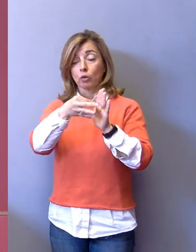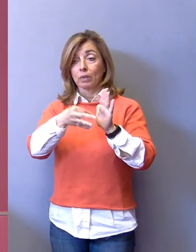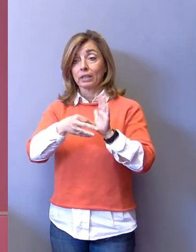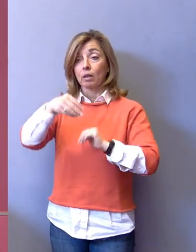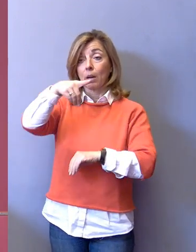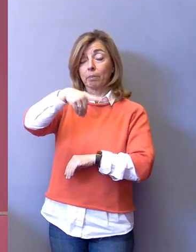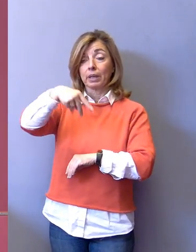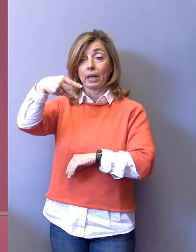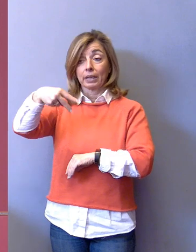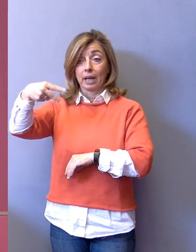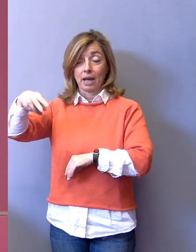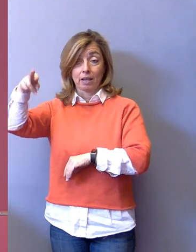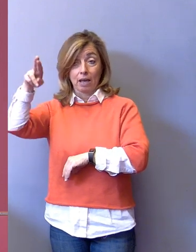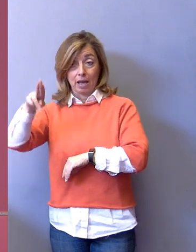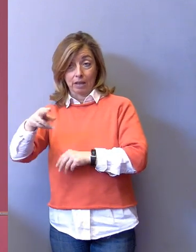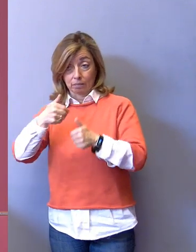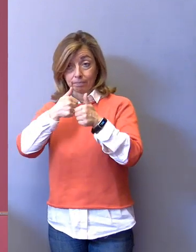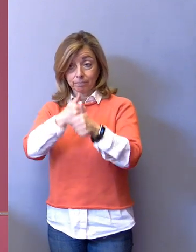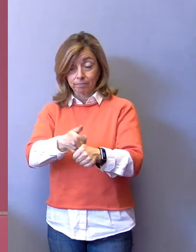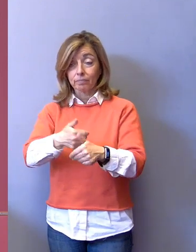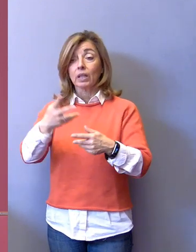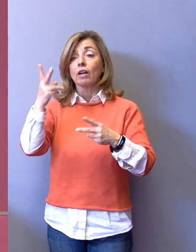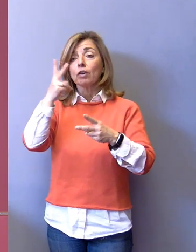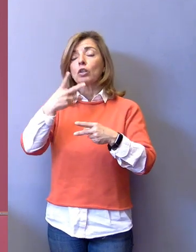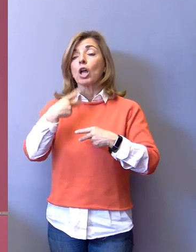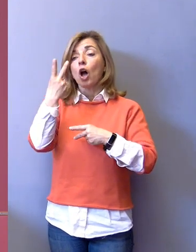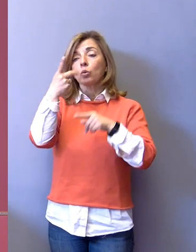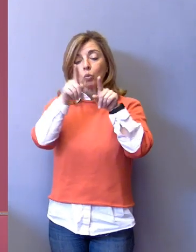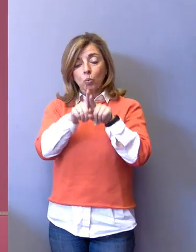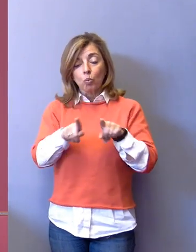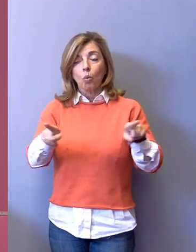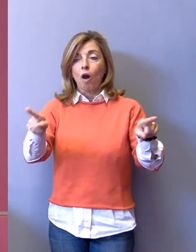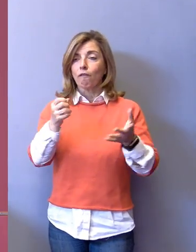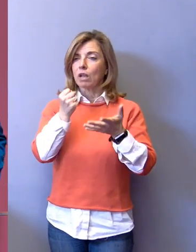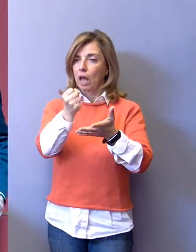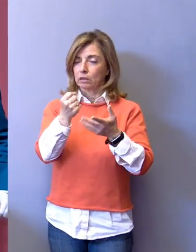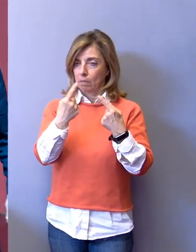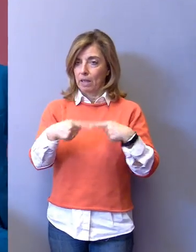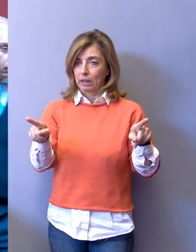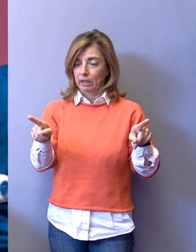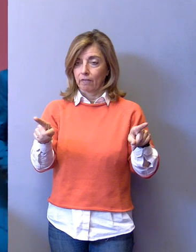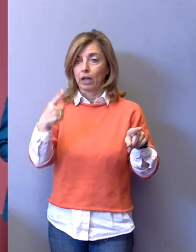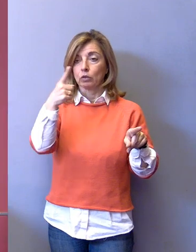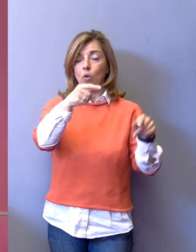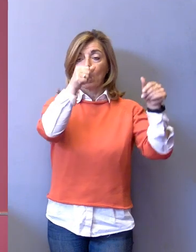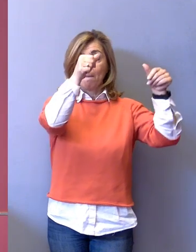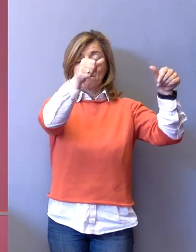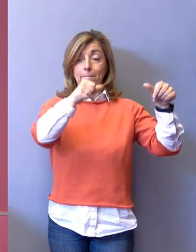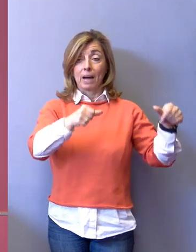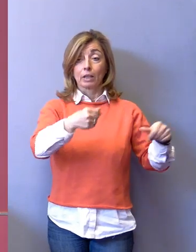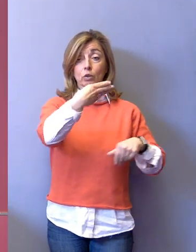pnrr sebbene si appoggino su due linee di finanziamenti diversa una è il bando del Miur